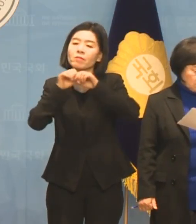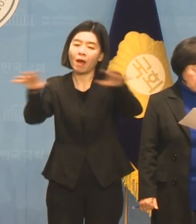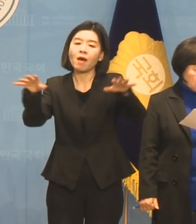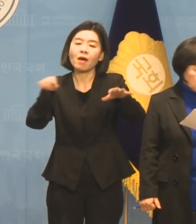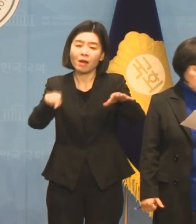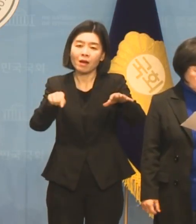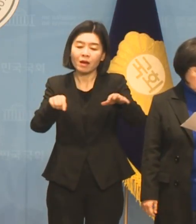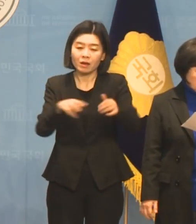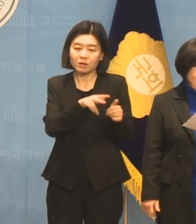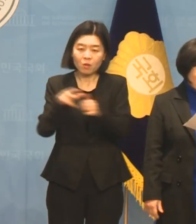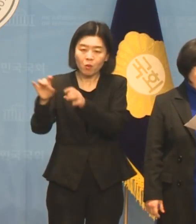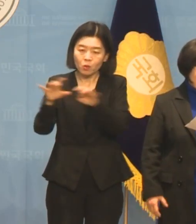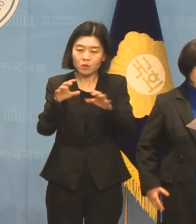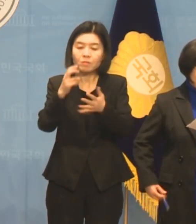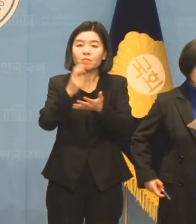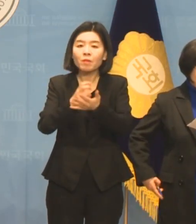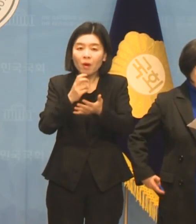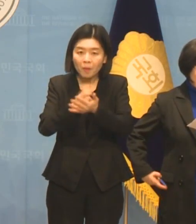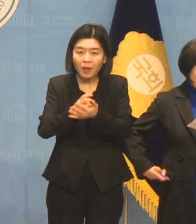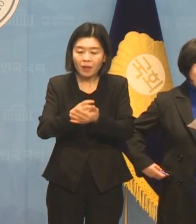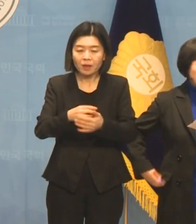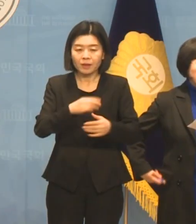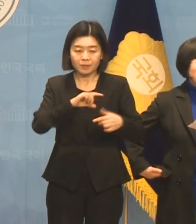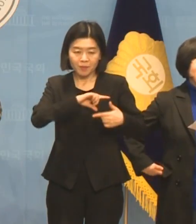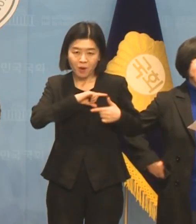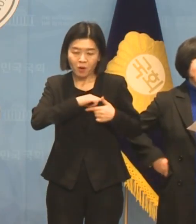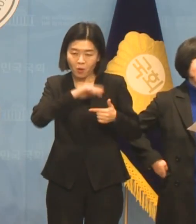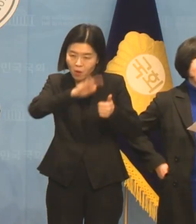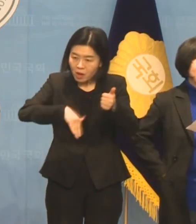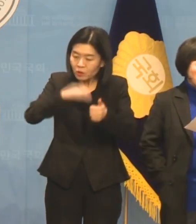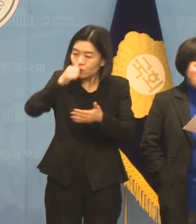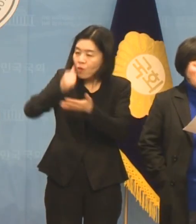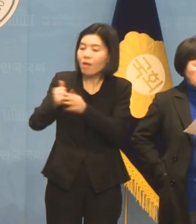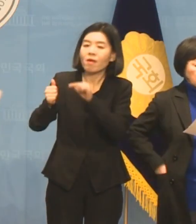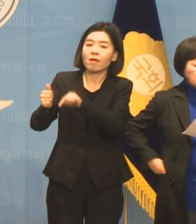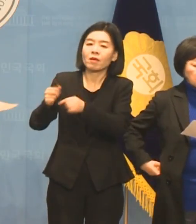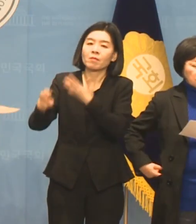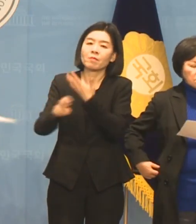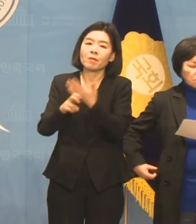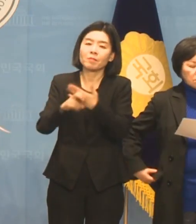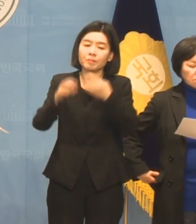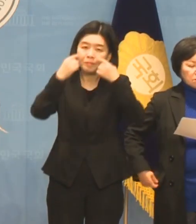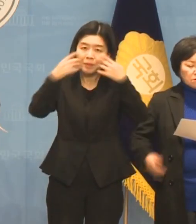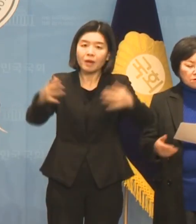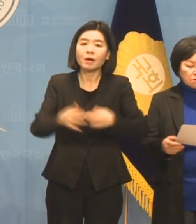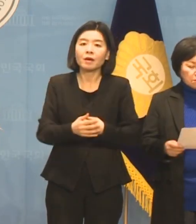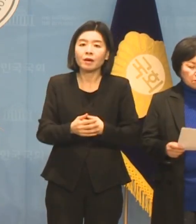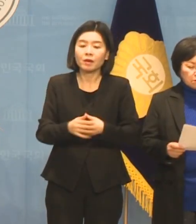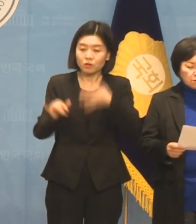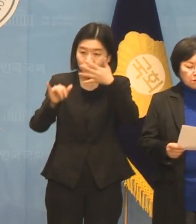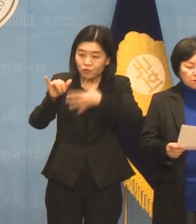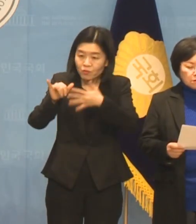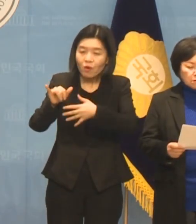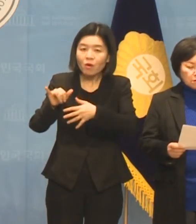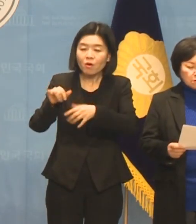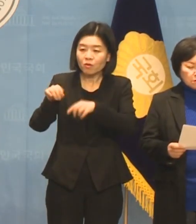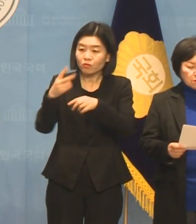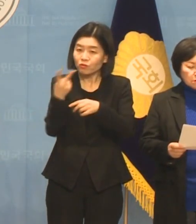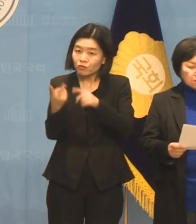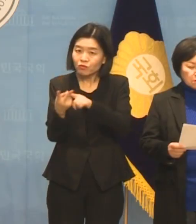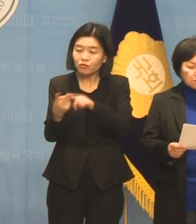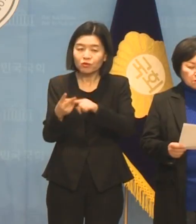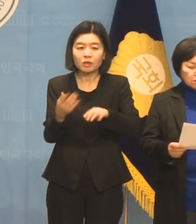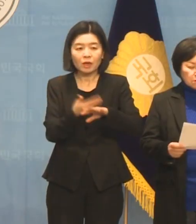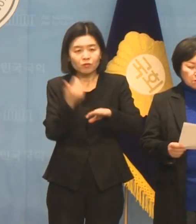이는 정보통신망법상 명예훼손죄에 해당하는 중대한 위법 행위입니다. 해당 유튜버들은 불특정